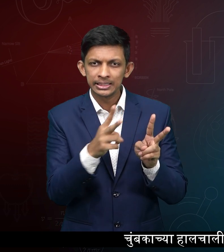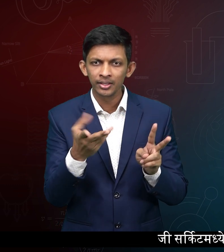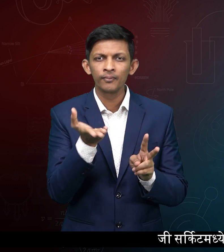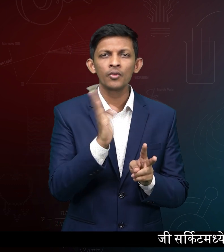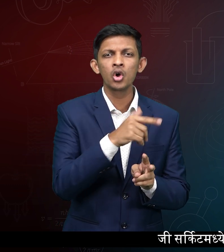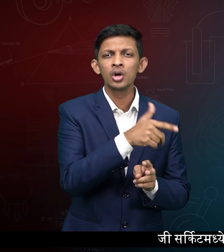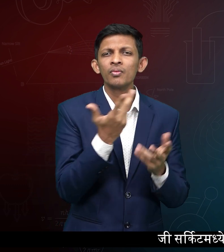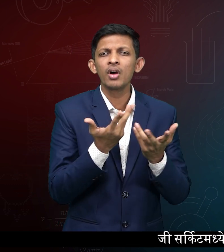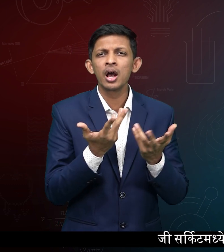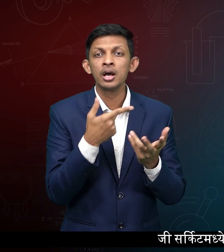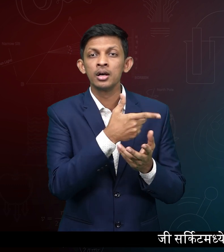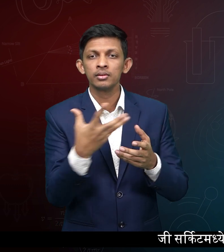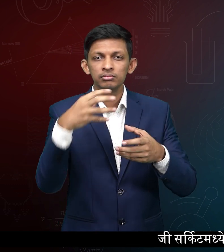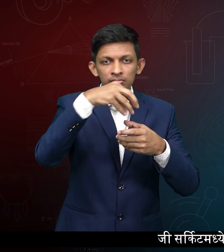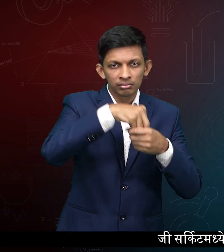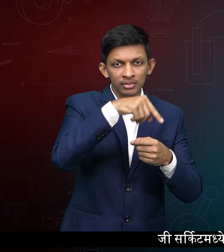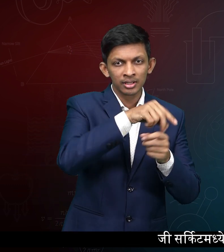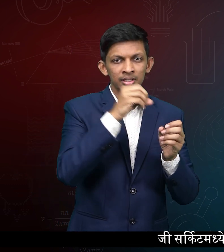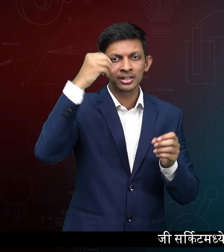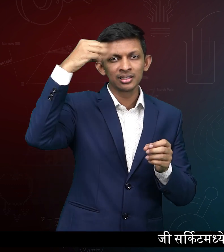जी सर्किटमध्ये प्रेरित विद्युत प्रवाह निर्माण करते.